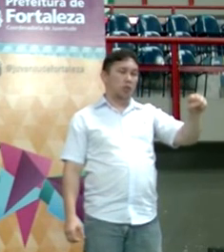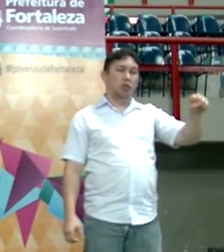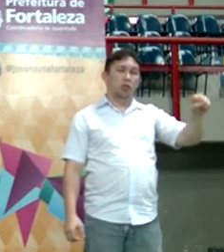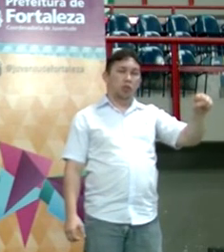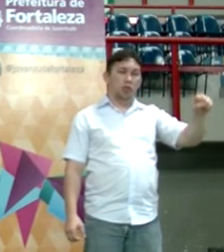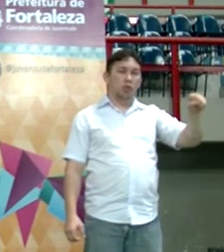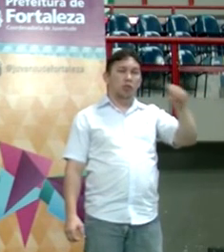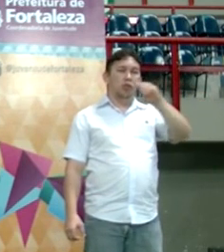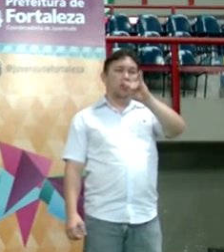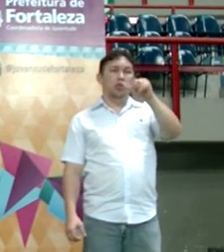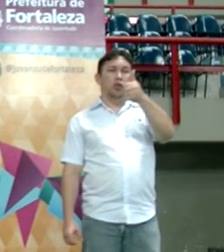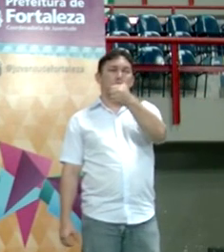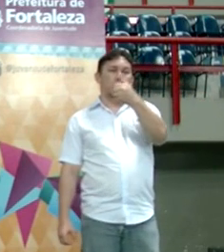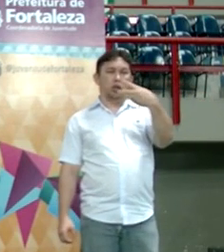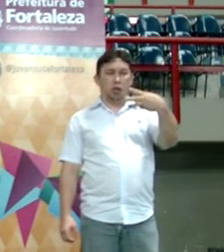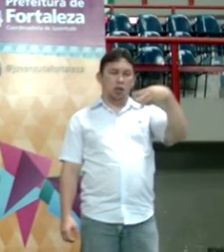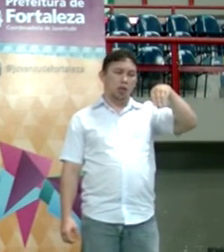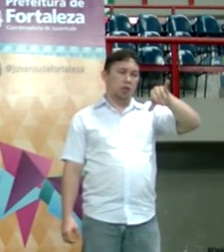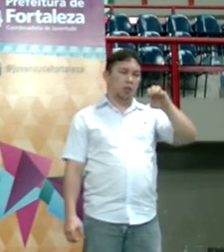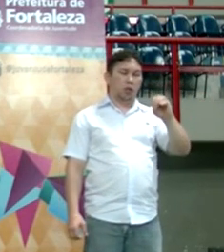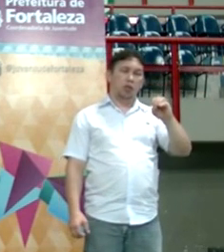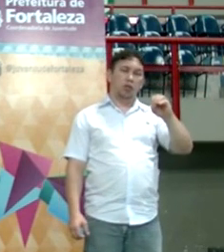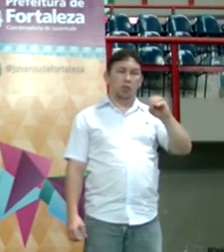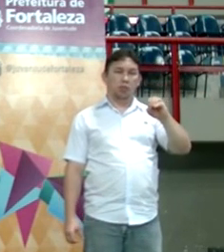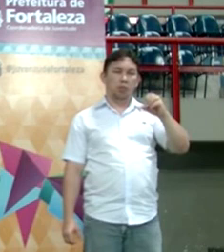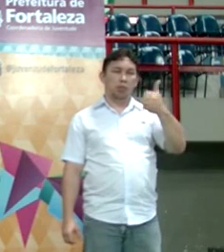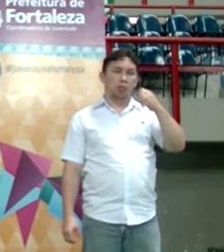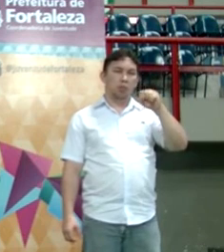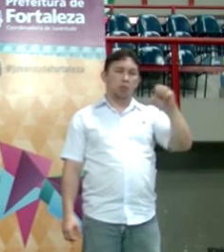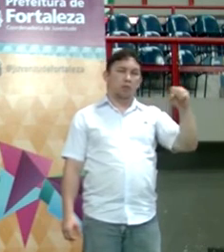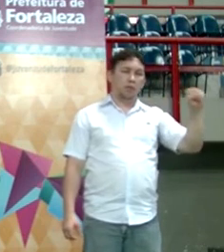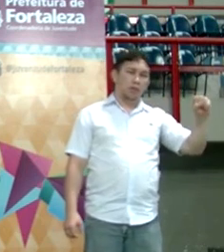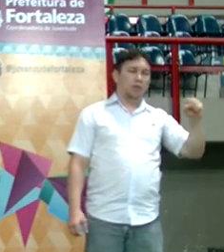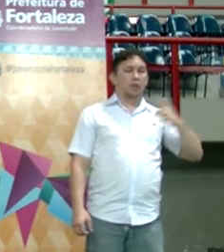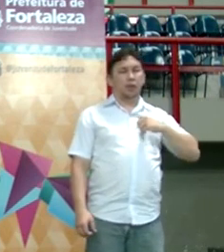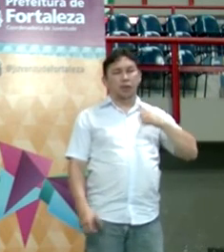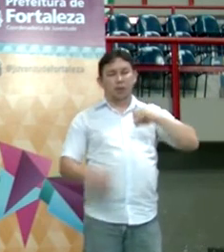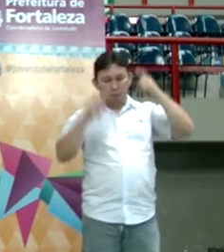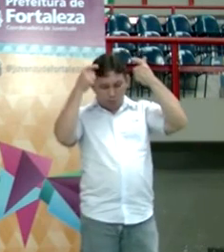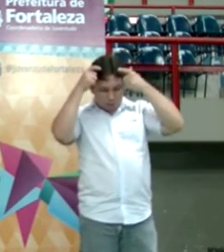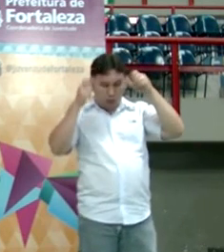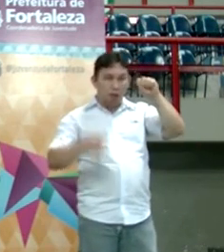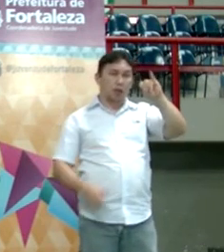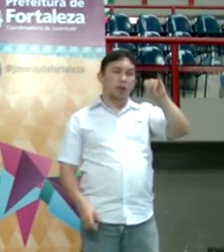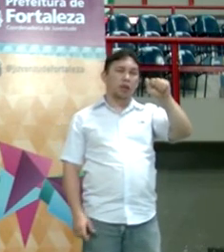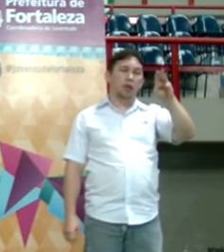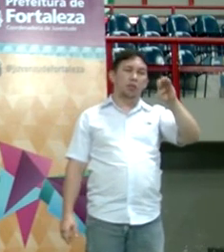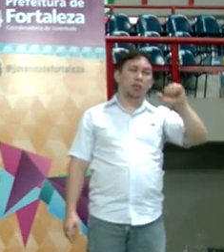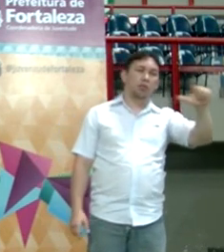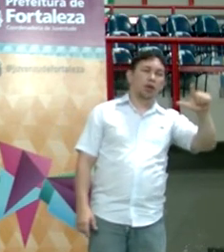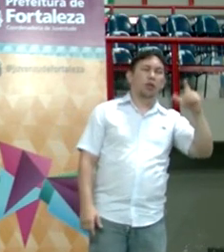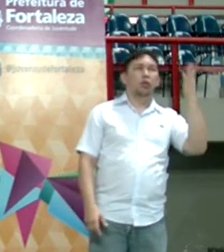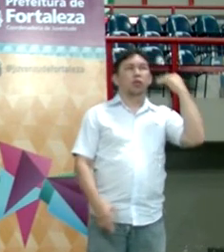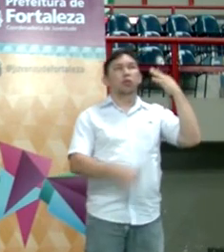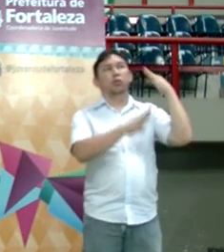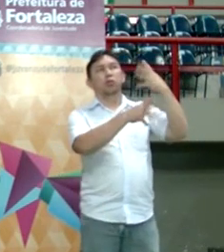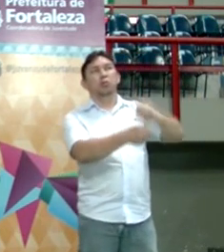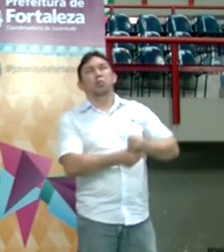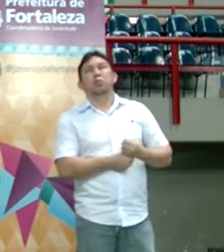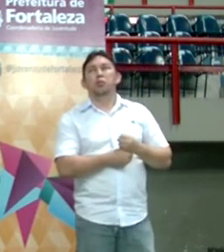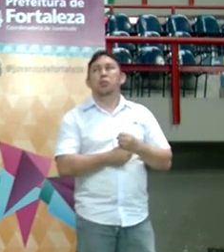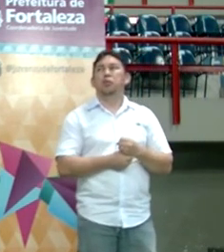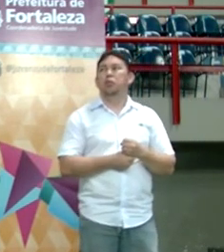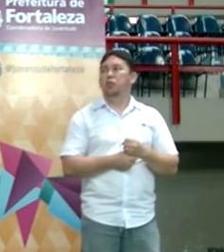1888. 13 de maio de 1888. Tia Bebel. Quando a gente libertou os escravos, já vai fazer, tá,